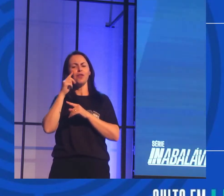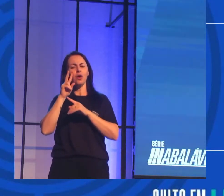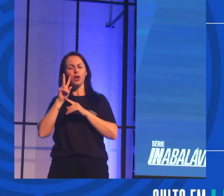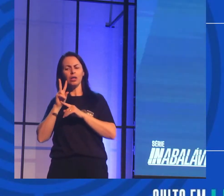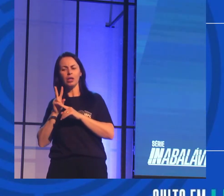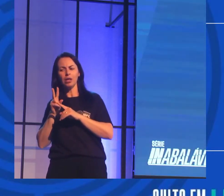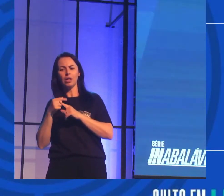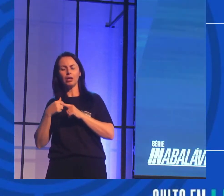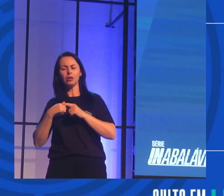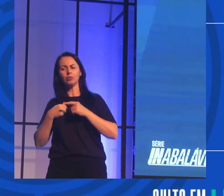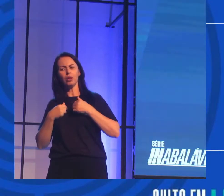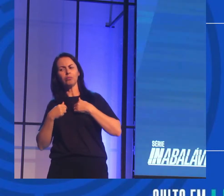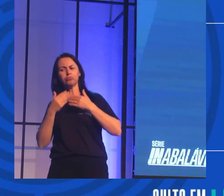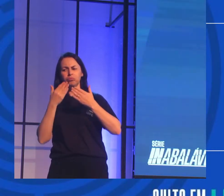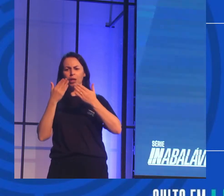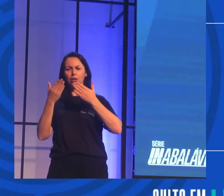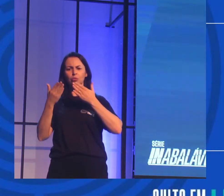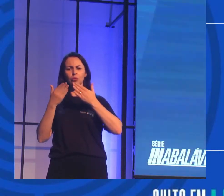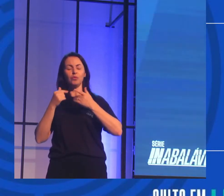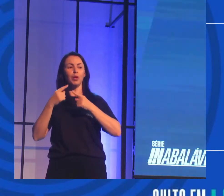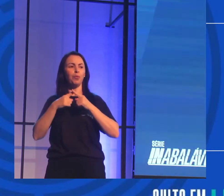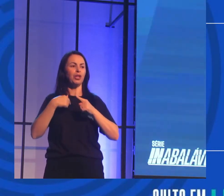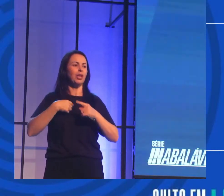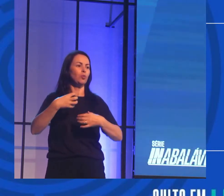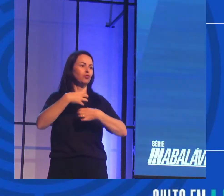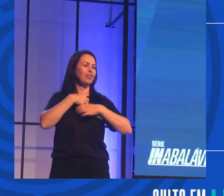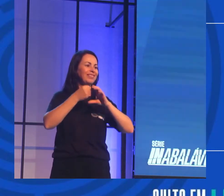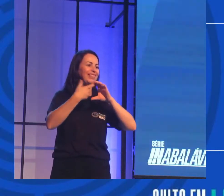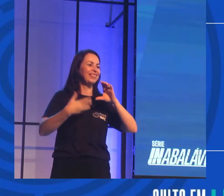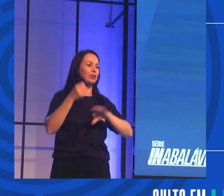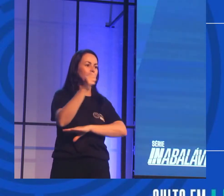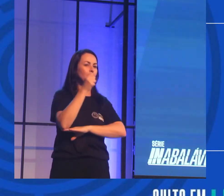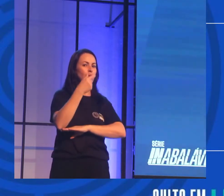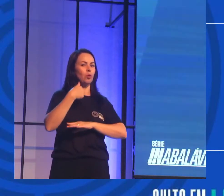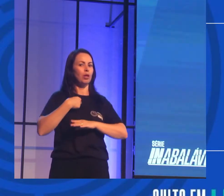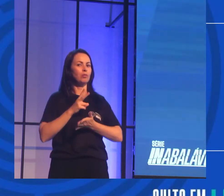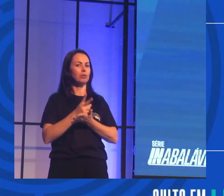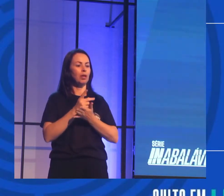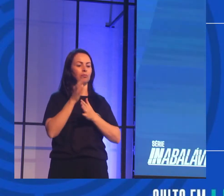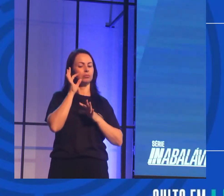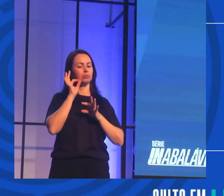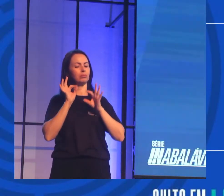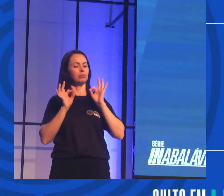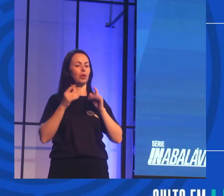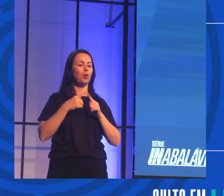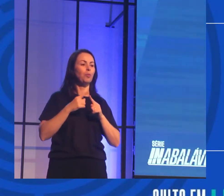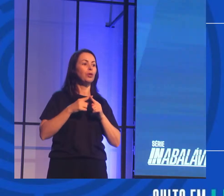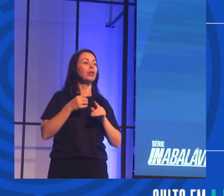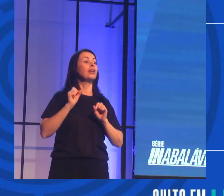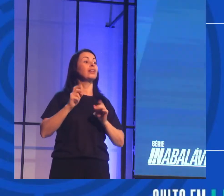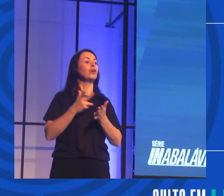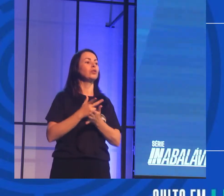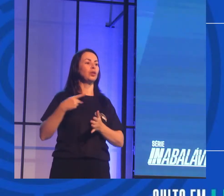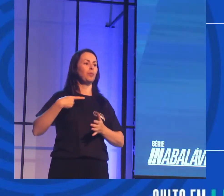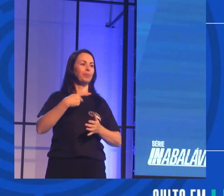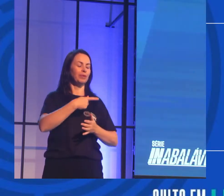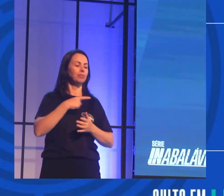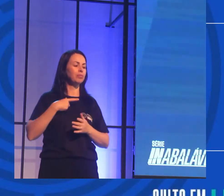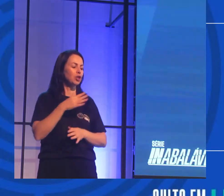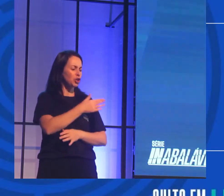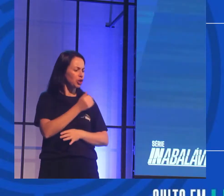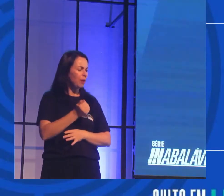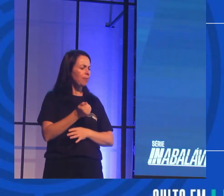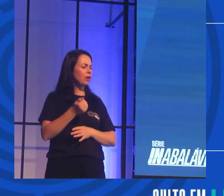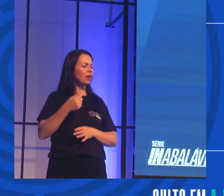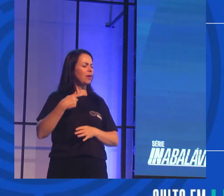as minhas dúvidas, e Deus foi tão misericordioso, que os palestrantes, chegou uma hora que eu disse, pastor Deide, vamos almoçar junto hoje. O cara